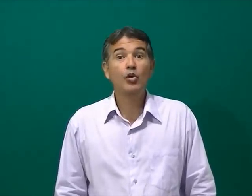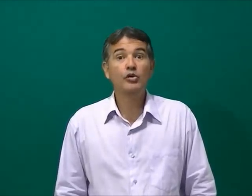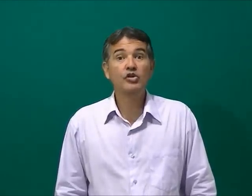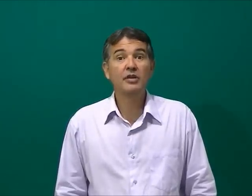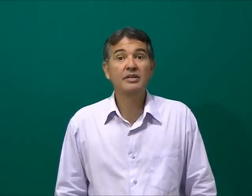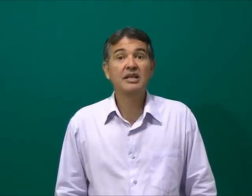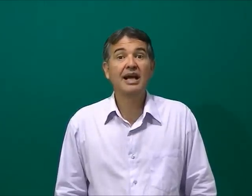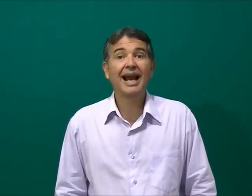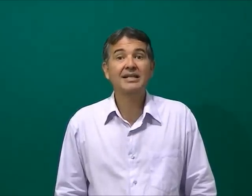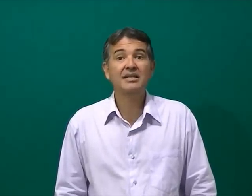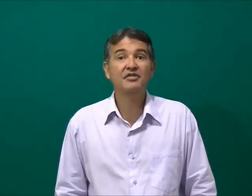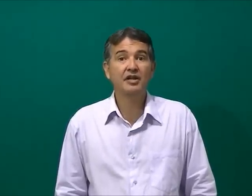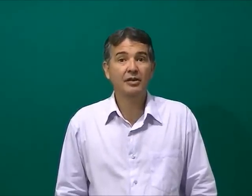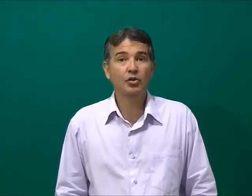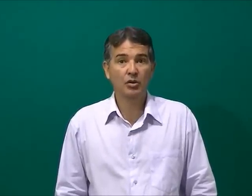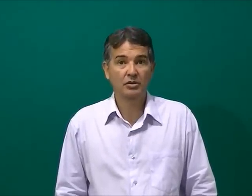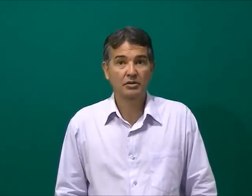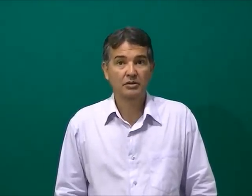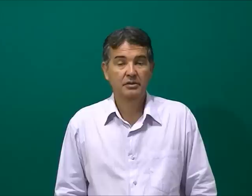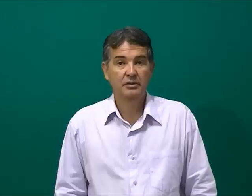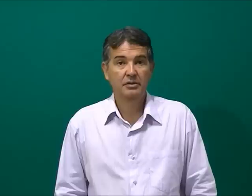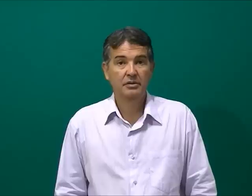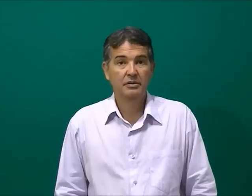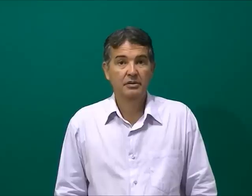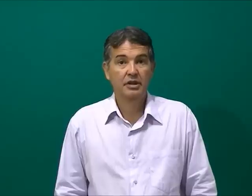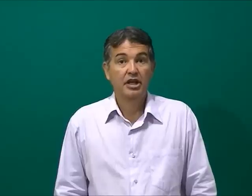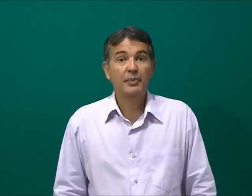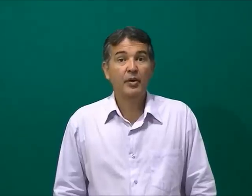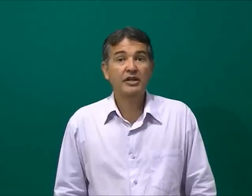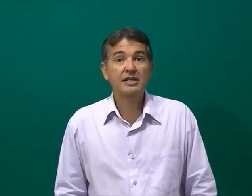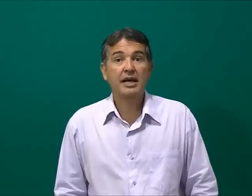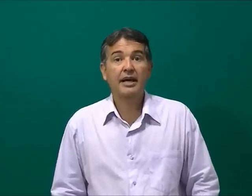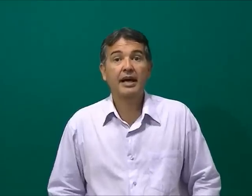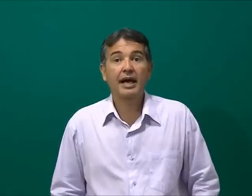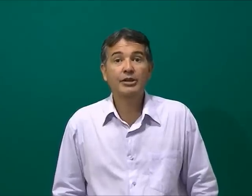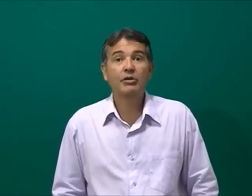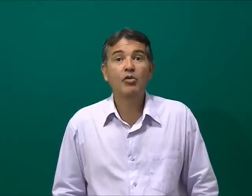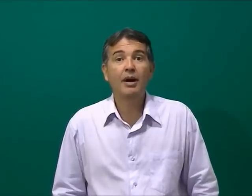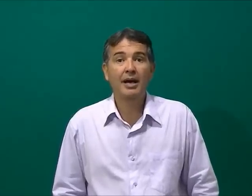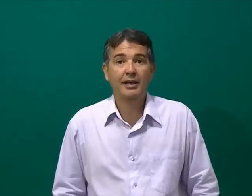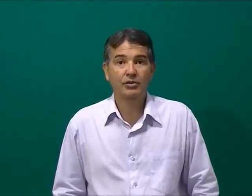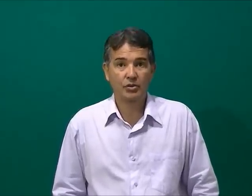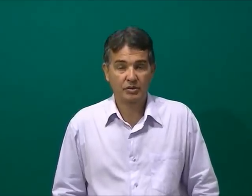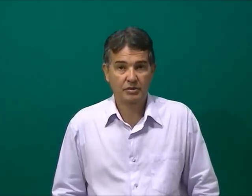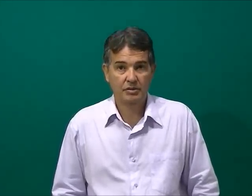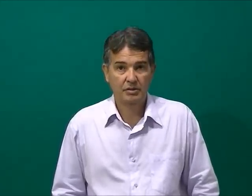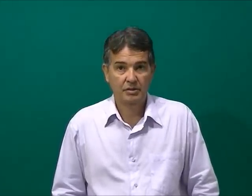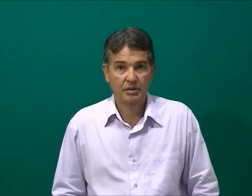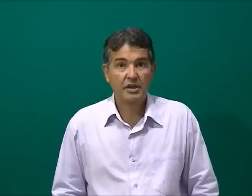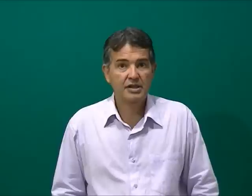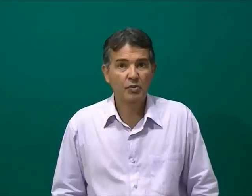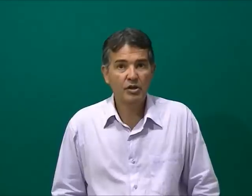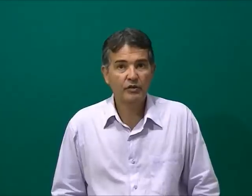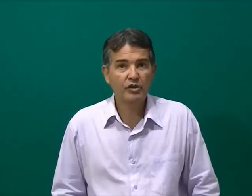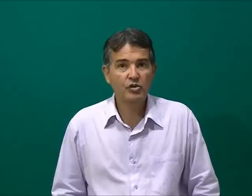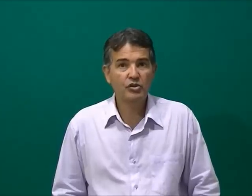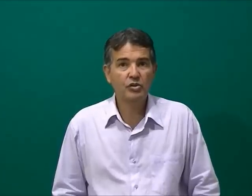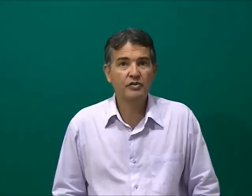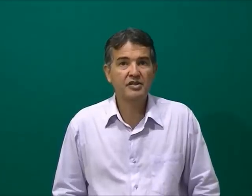recurso chama-se classificador, que pode ser agregado ao marcador. Inicialmente eu vou discutir com vocês